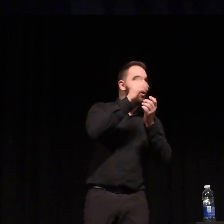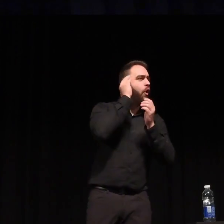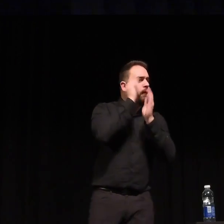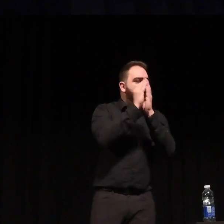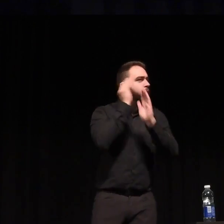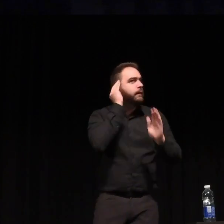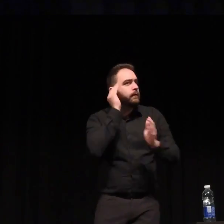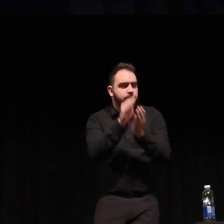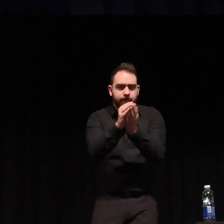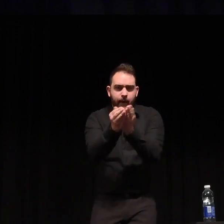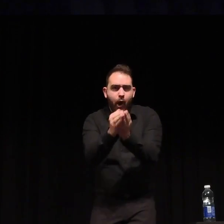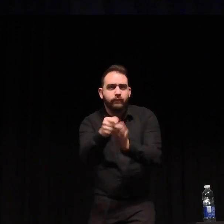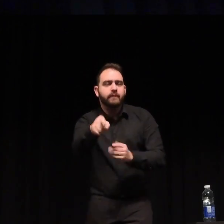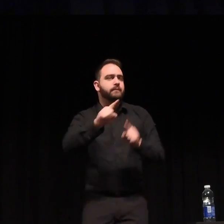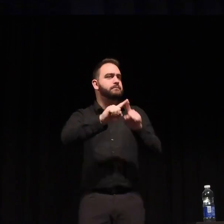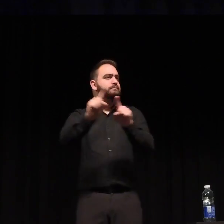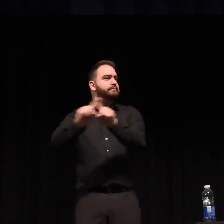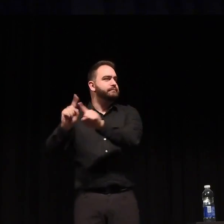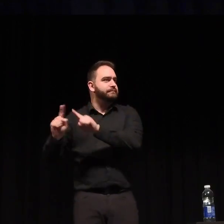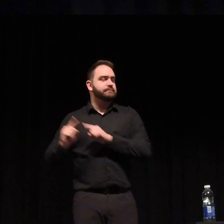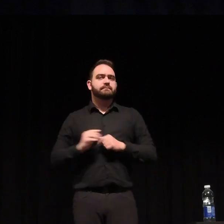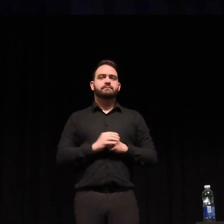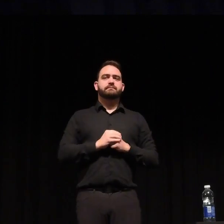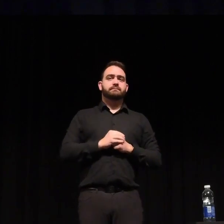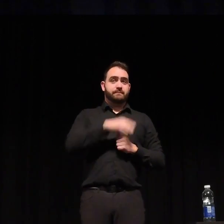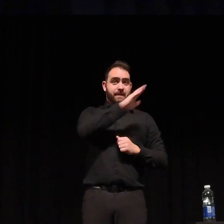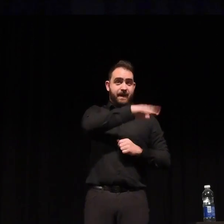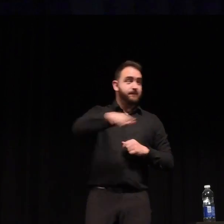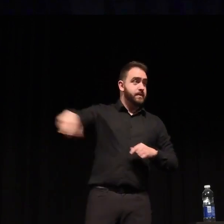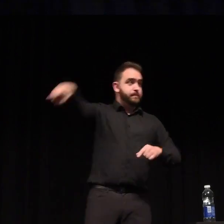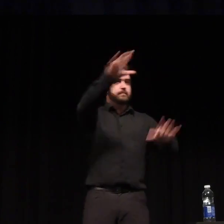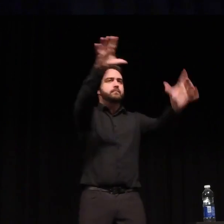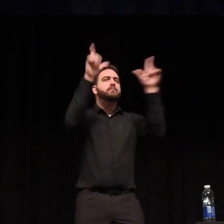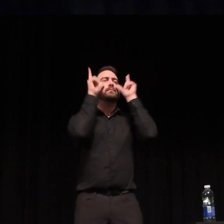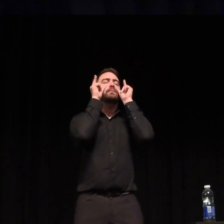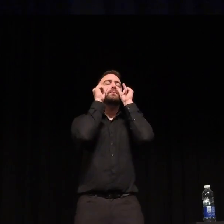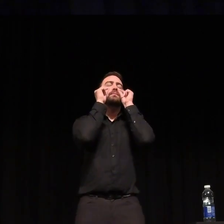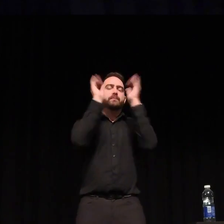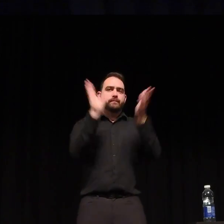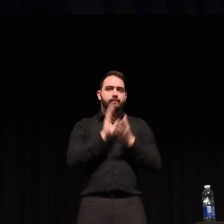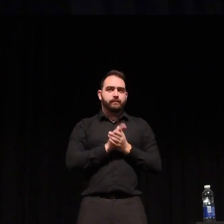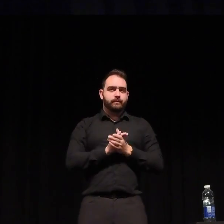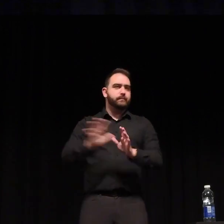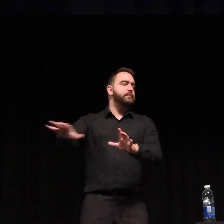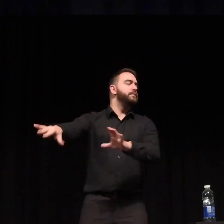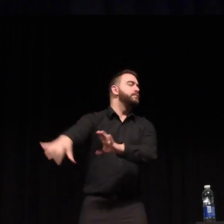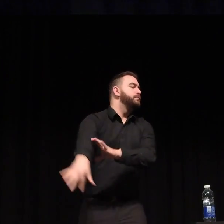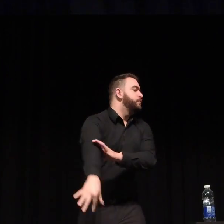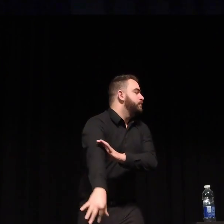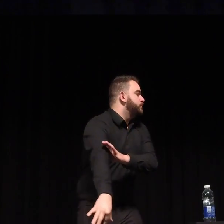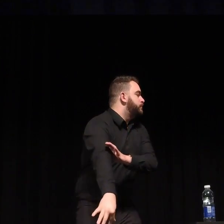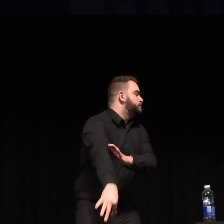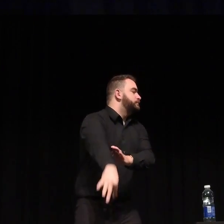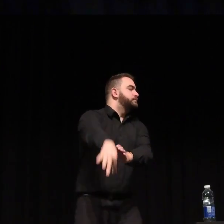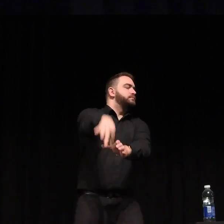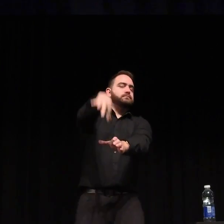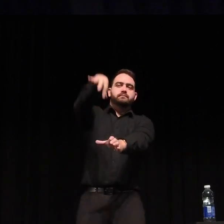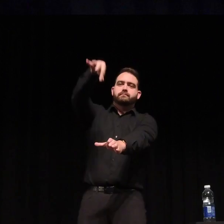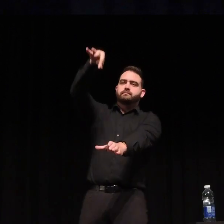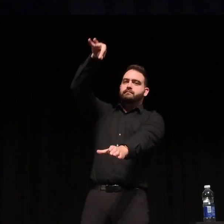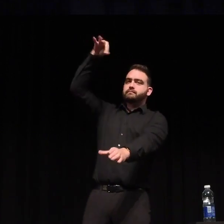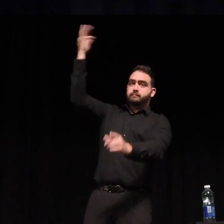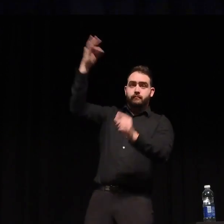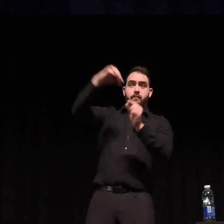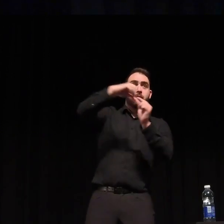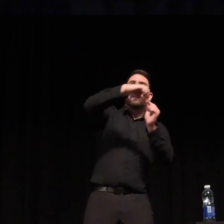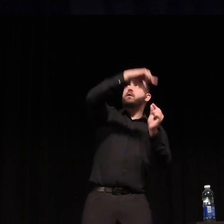guider. » Alors l'enfant, il fermait les yeux, il pigeait quelque chose, puis il disait, « Ah, tu as choisi une plume de corbeau. »